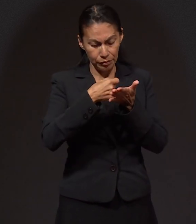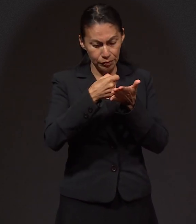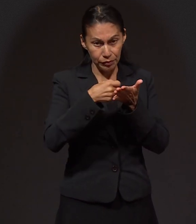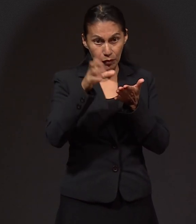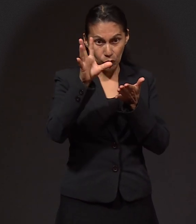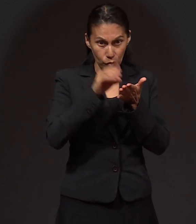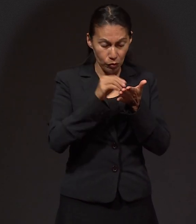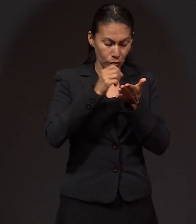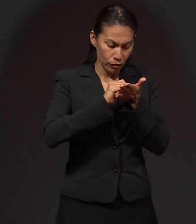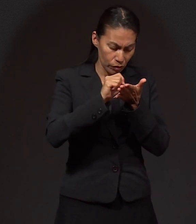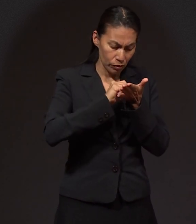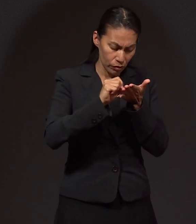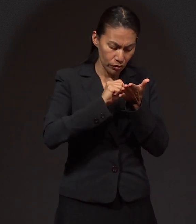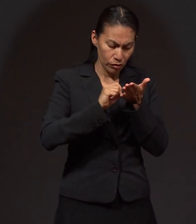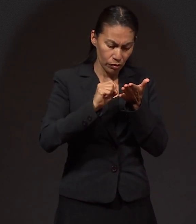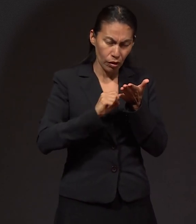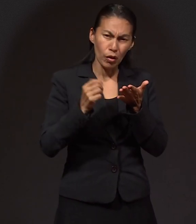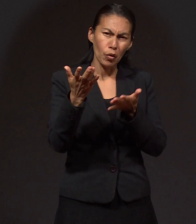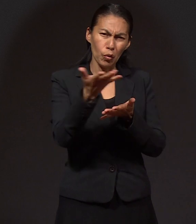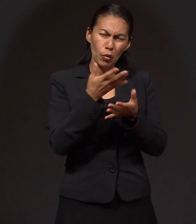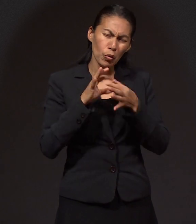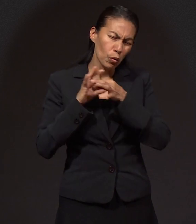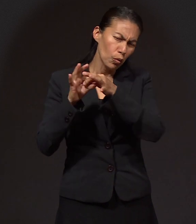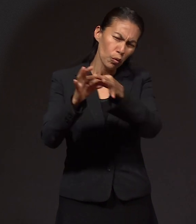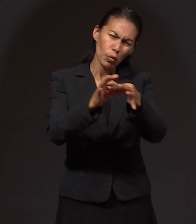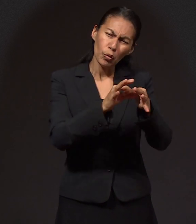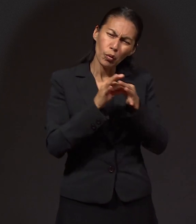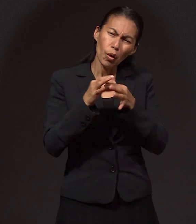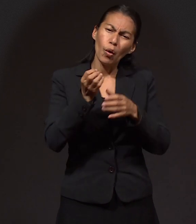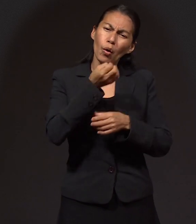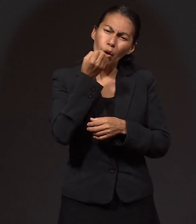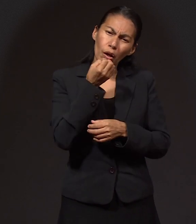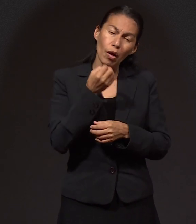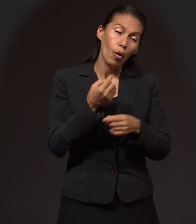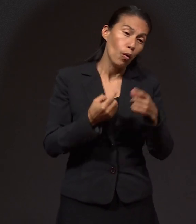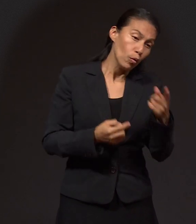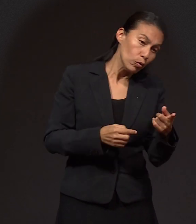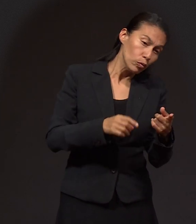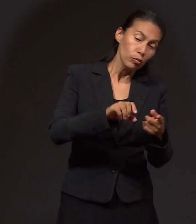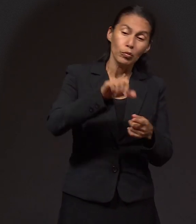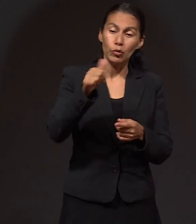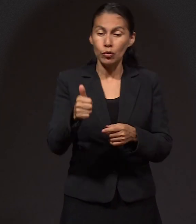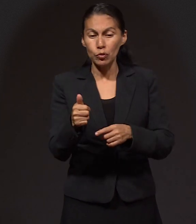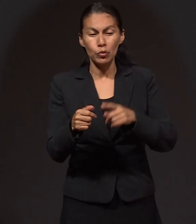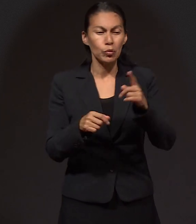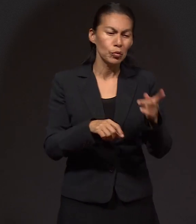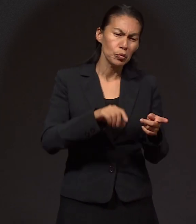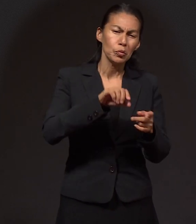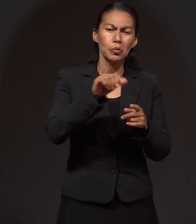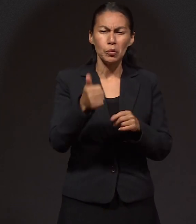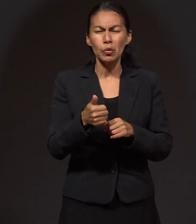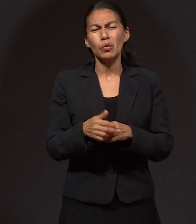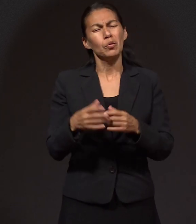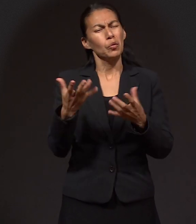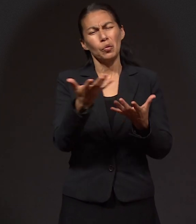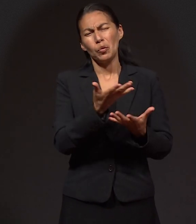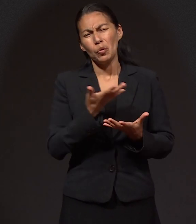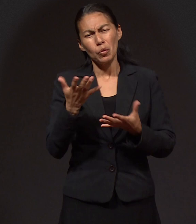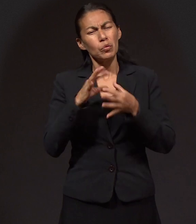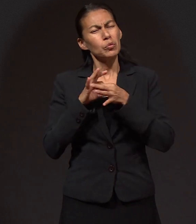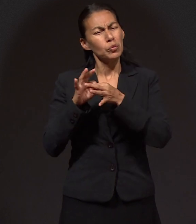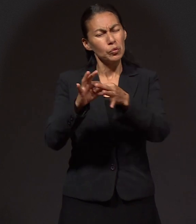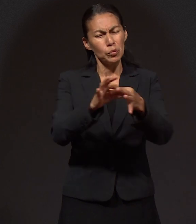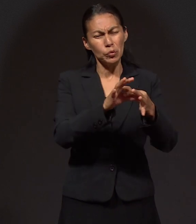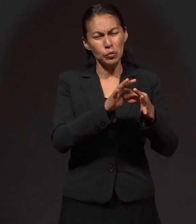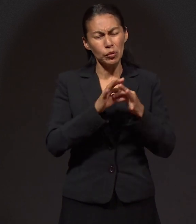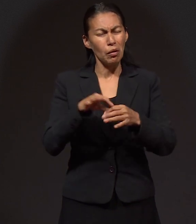ustedes que tomen nota y unámonos en oración. Hoy oramos por ellos y otro día oramos por ustedes,